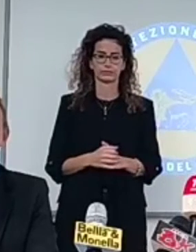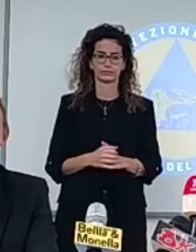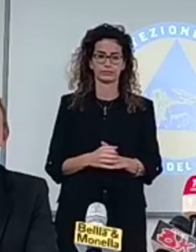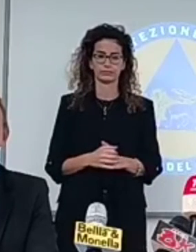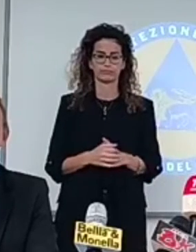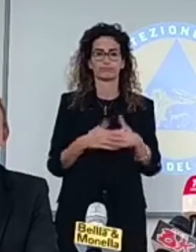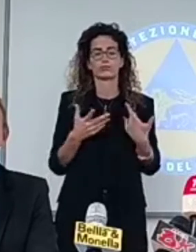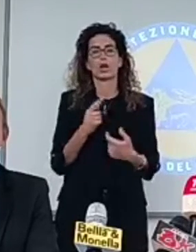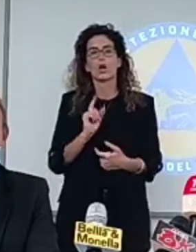online